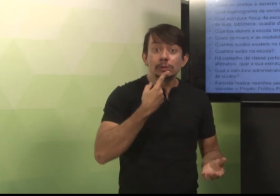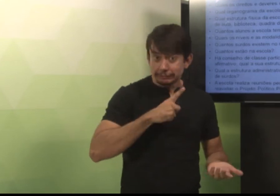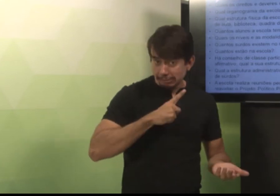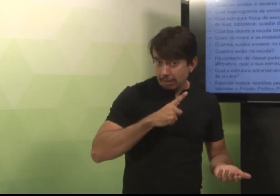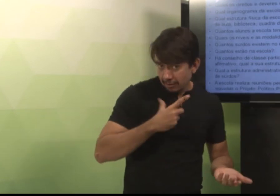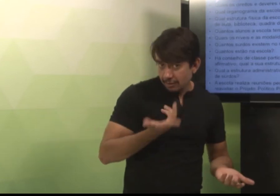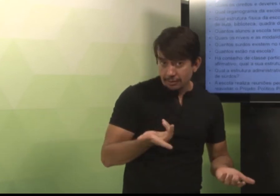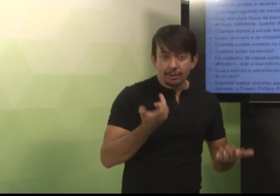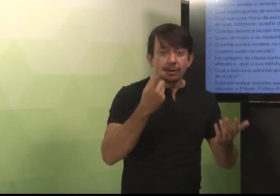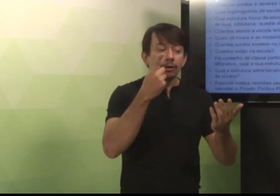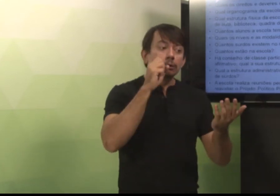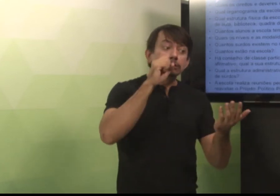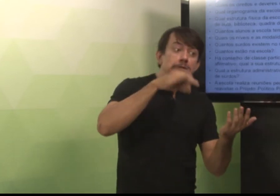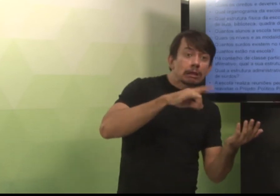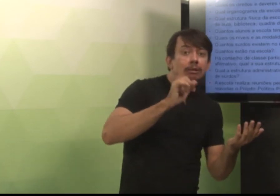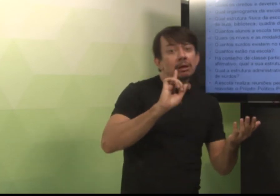A escola organiza uma estrutura